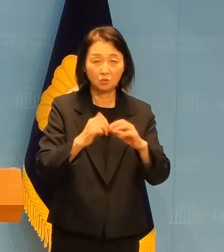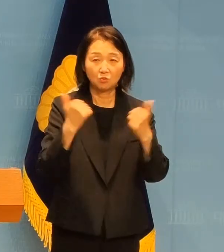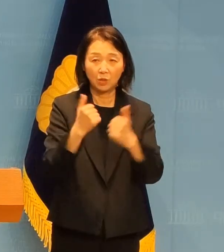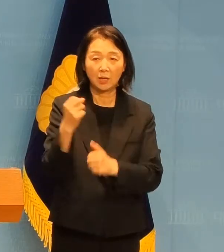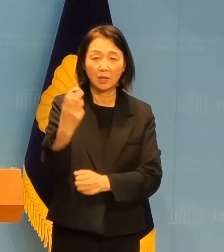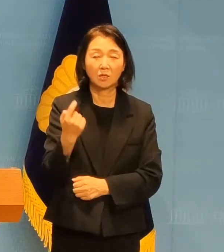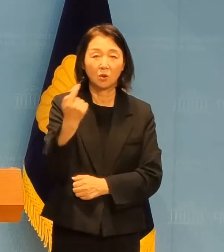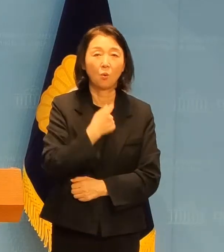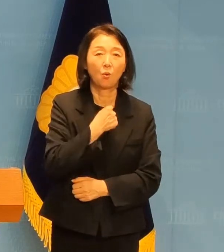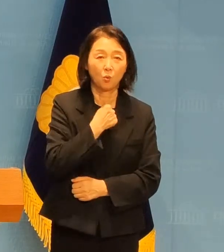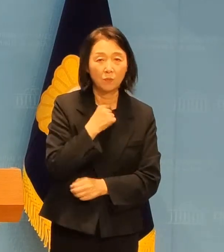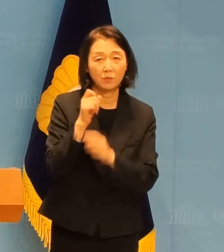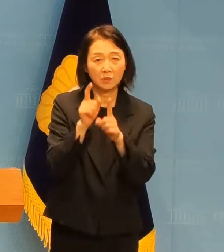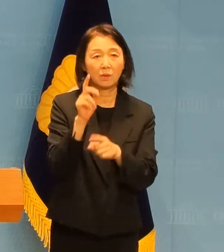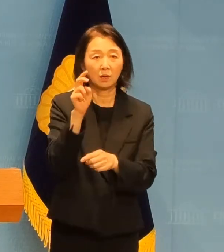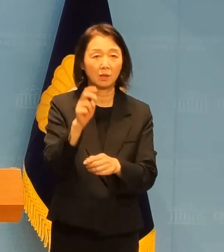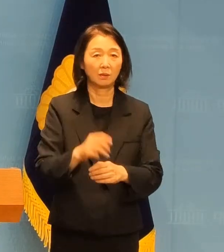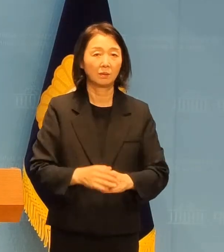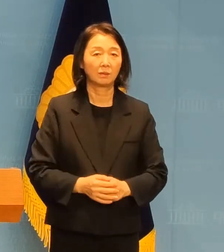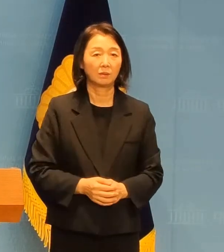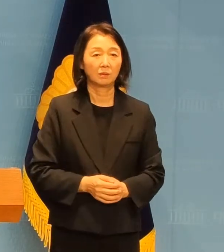위한 노림수일 뿐입니다.